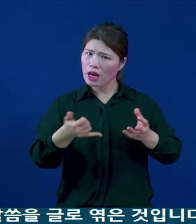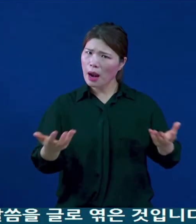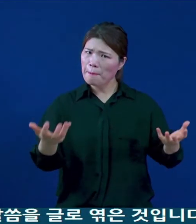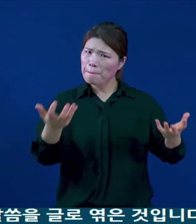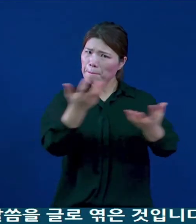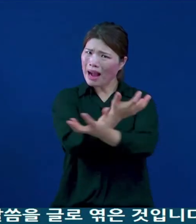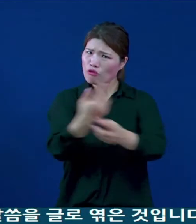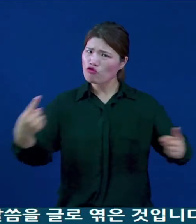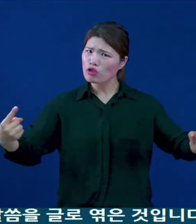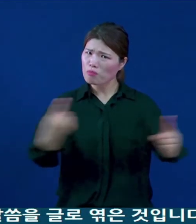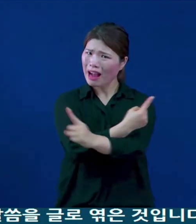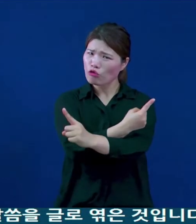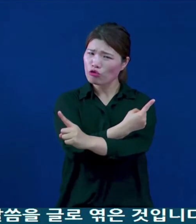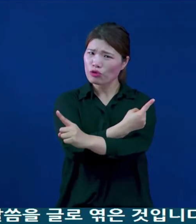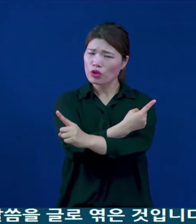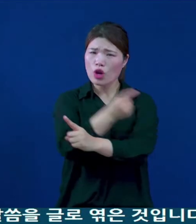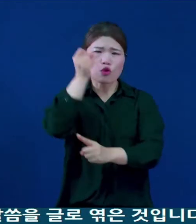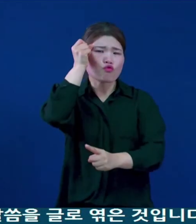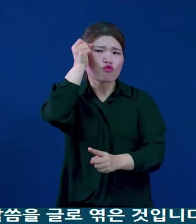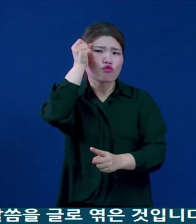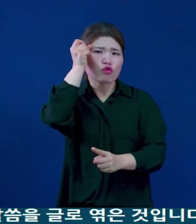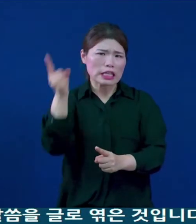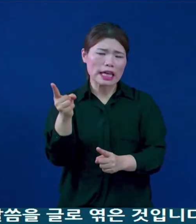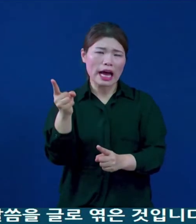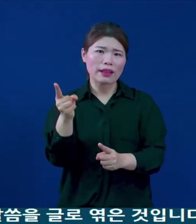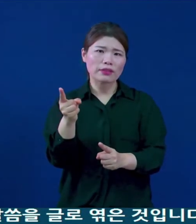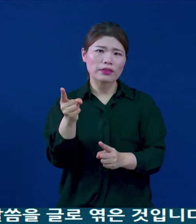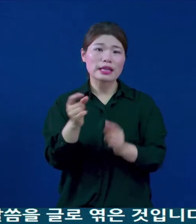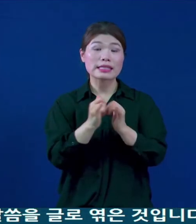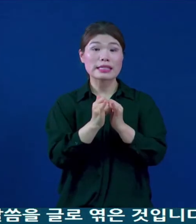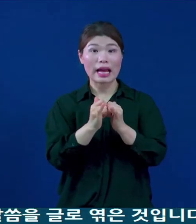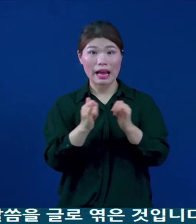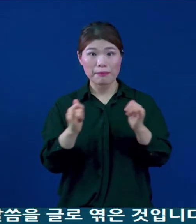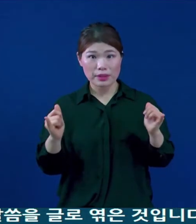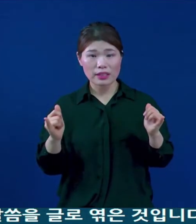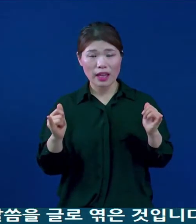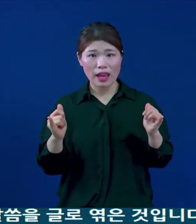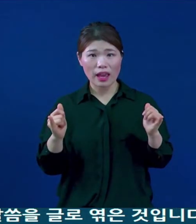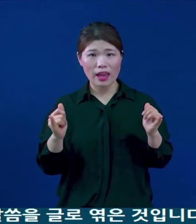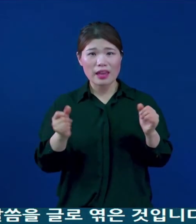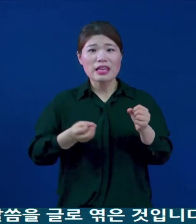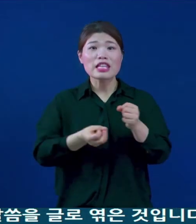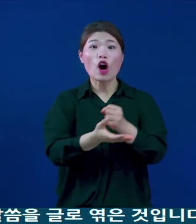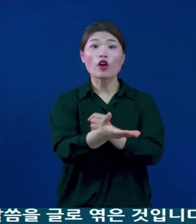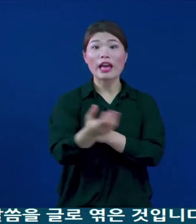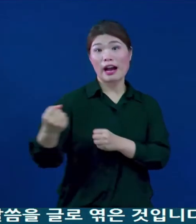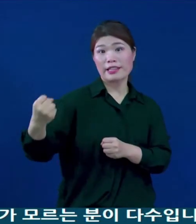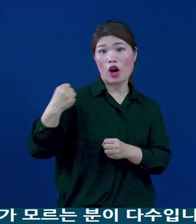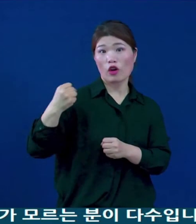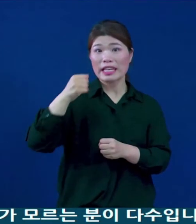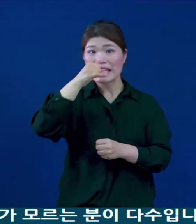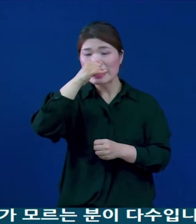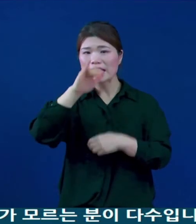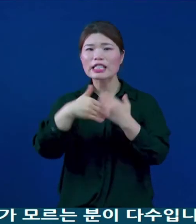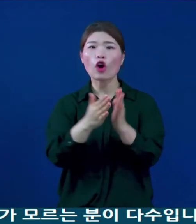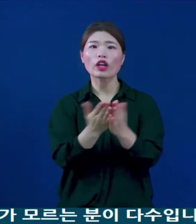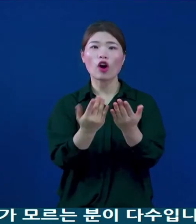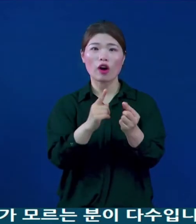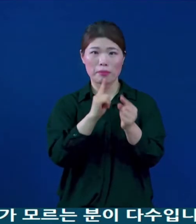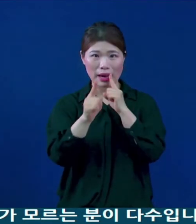위대한 성도들에게 영향을 줬던 말씀들이 어떤 말씀인가 쭉 살펴보니까 크게 두 종류의